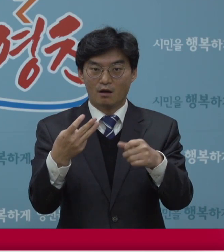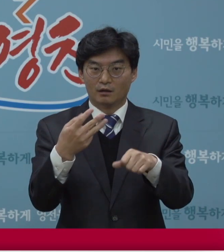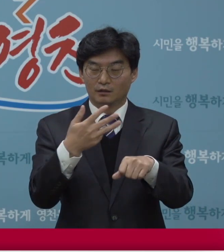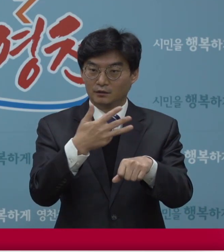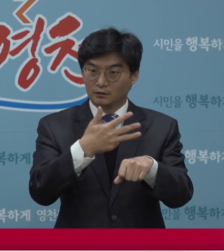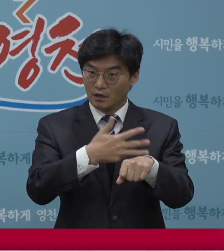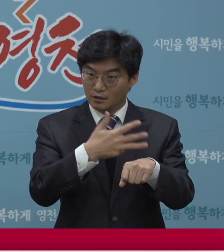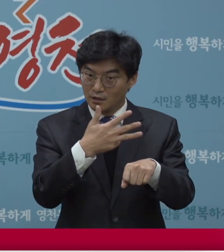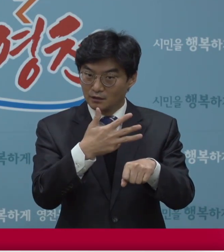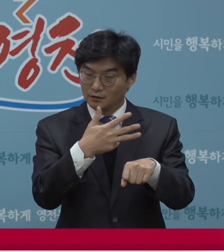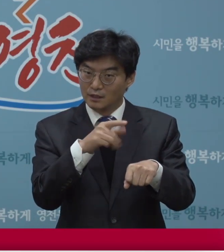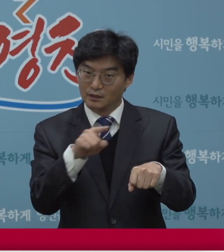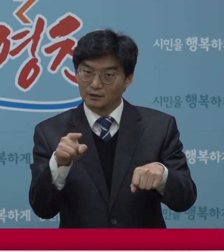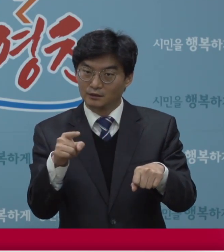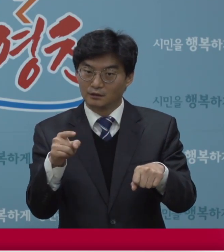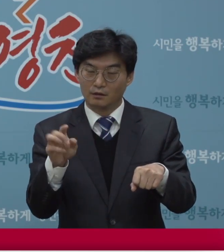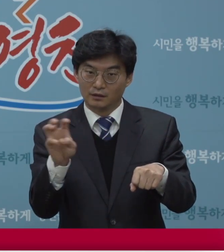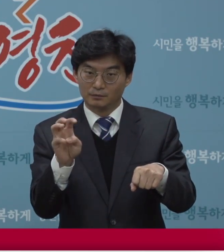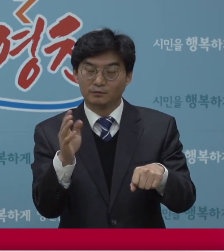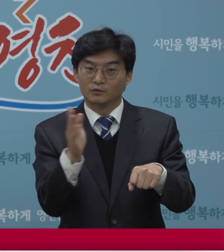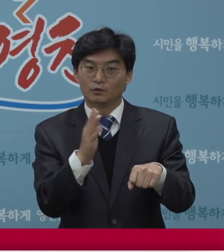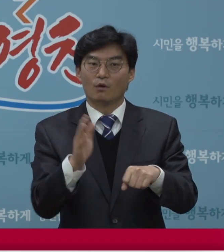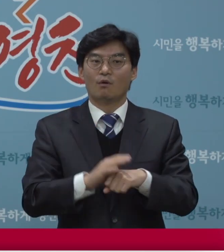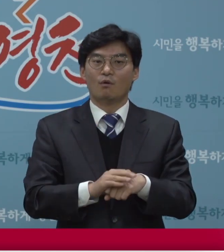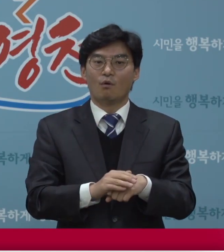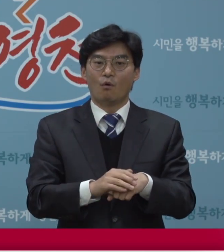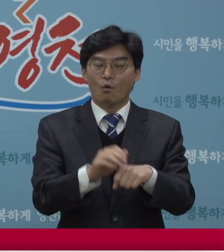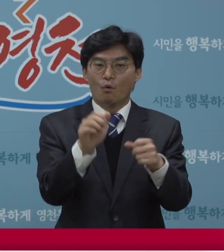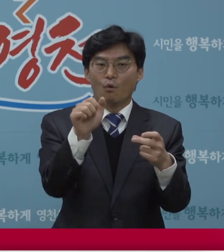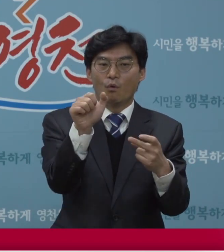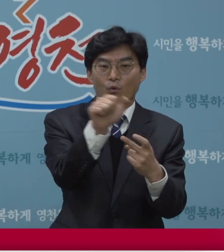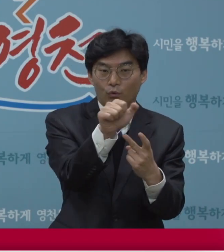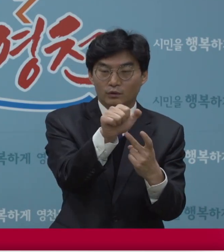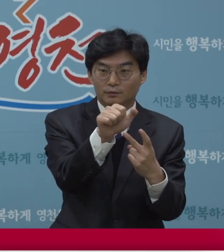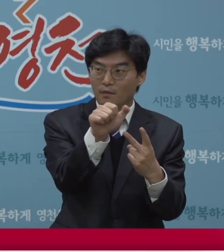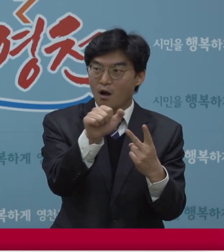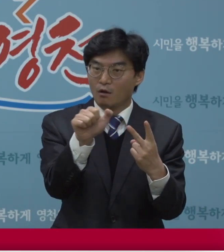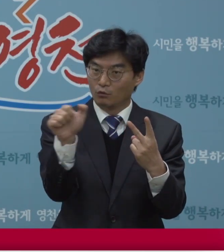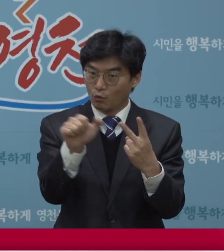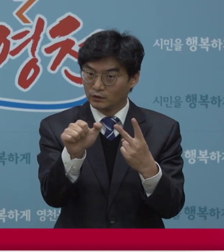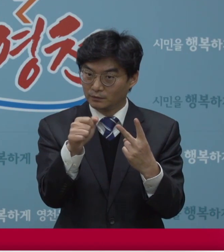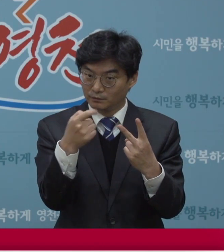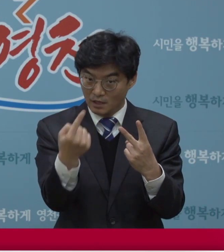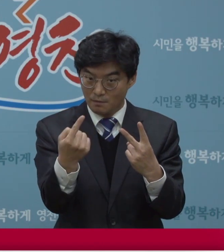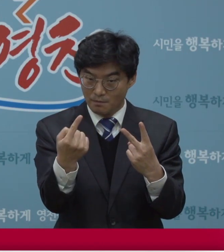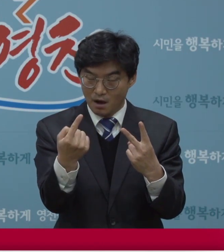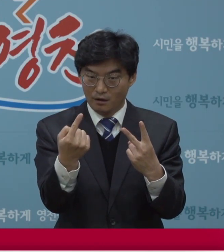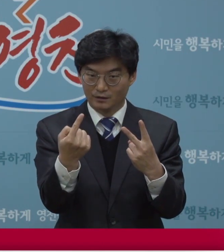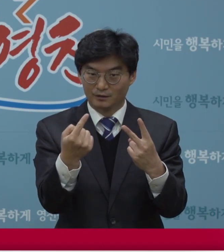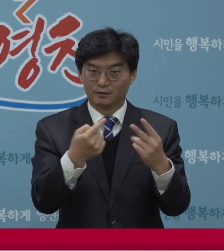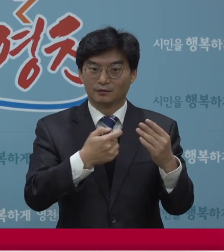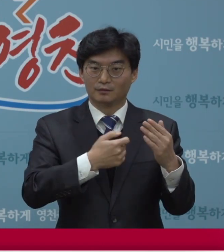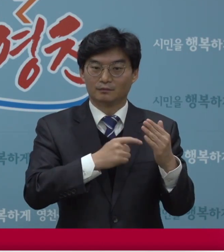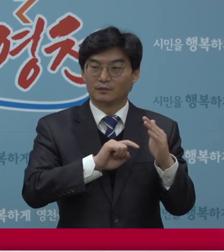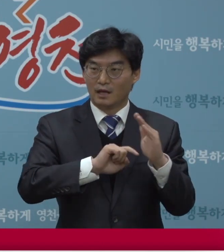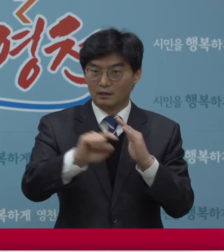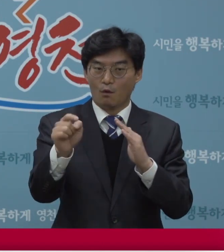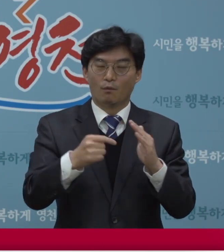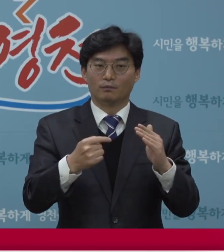30분부터 09시 30분경 50번, 51번 확진자가 다녀간